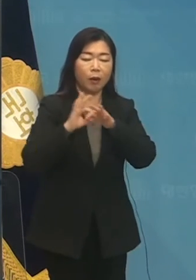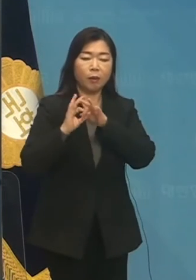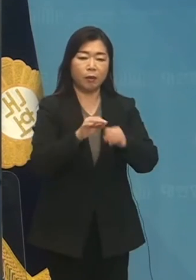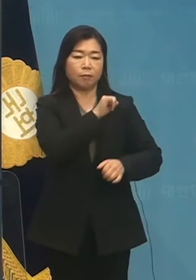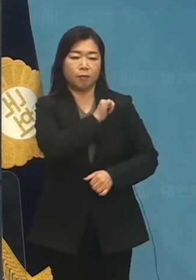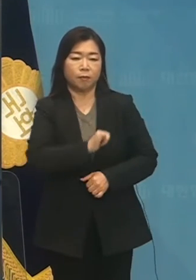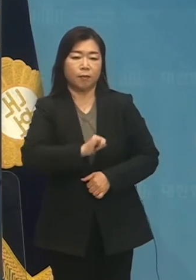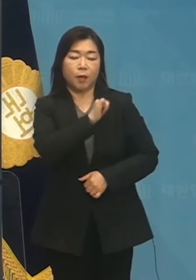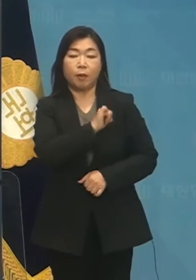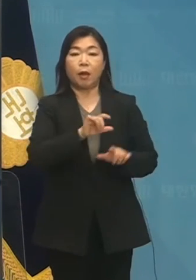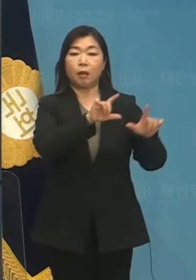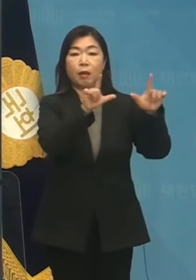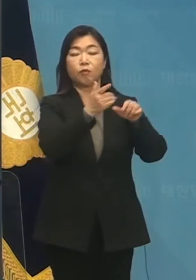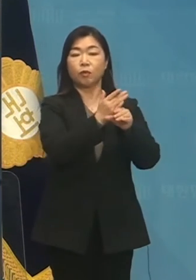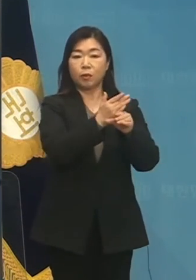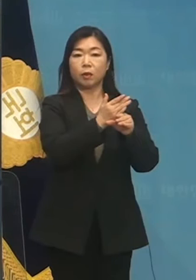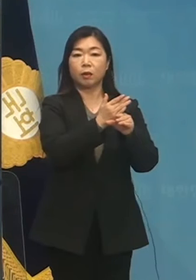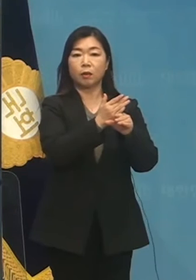있습니다.